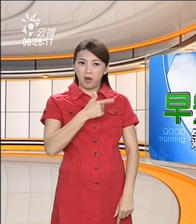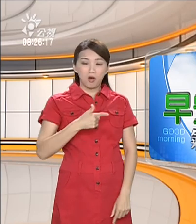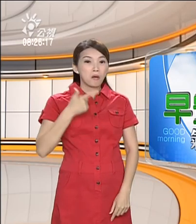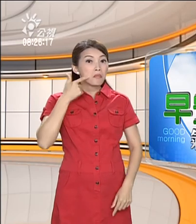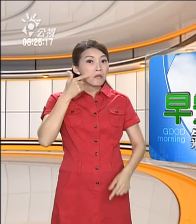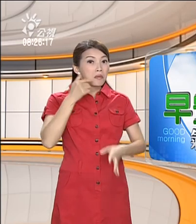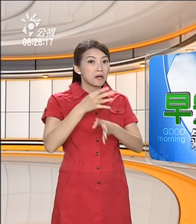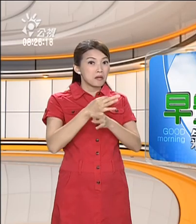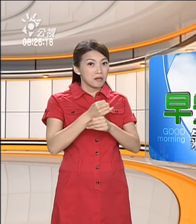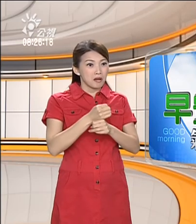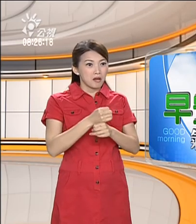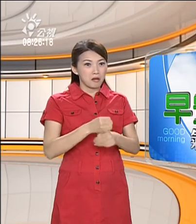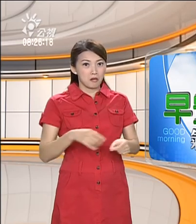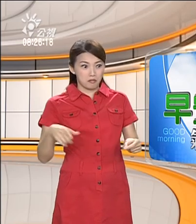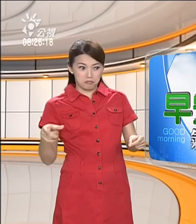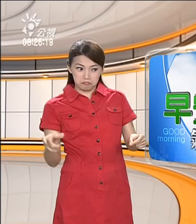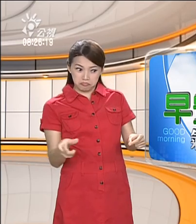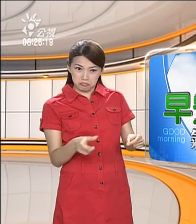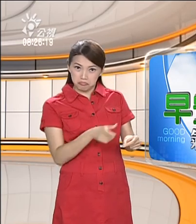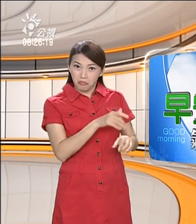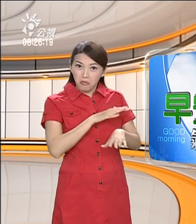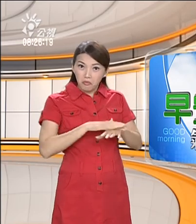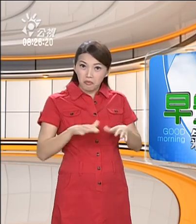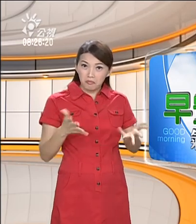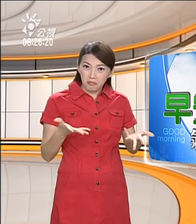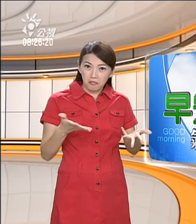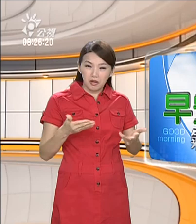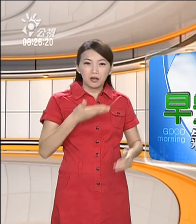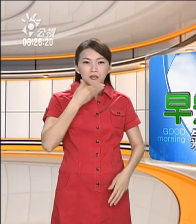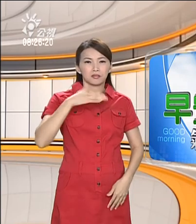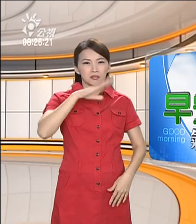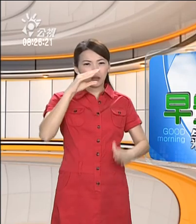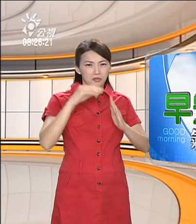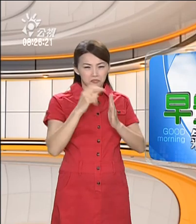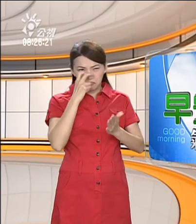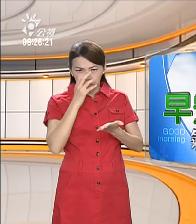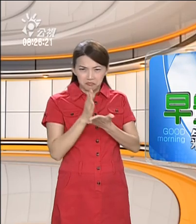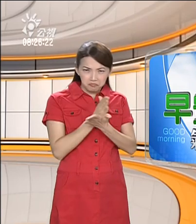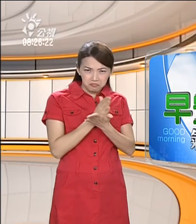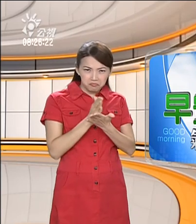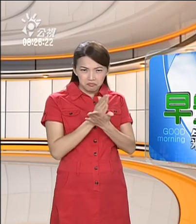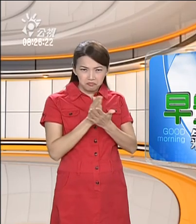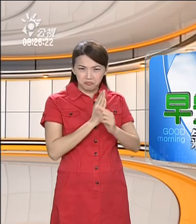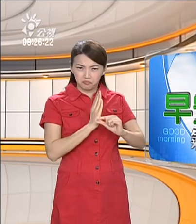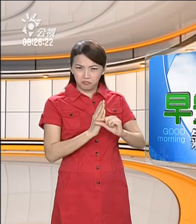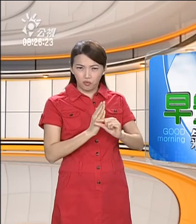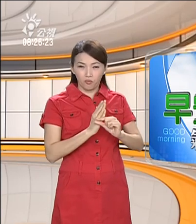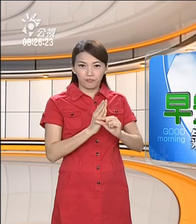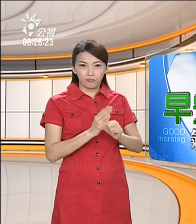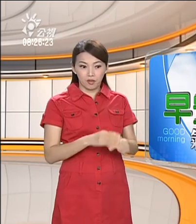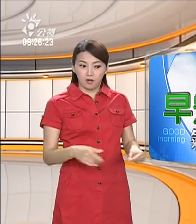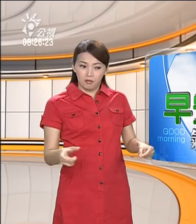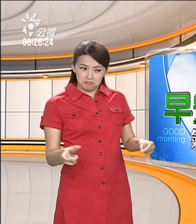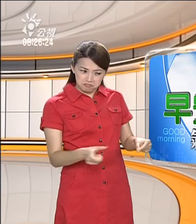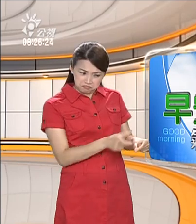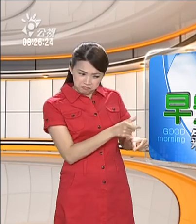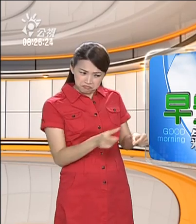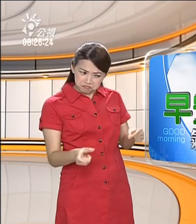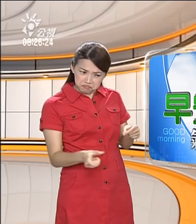台？气象局说还要观察，而礼拜四将会是关键的时刻。至于